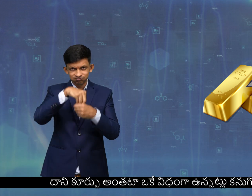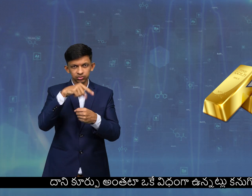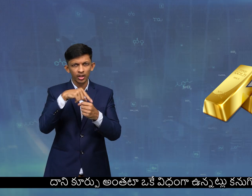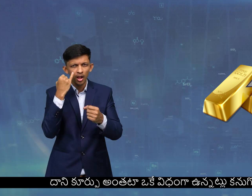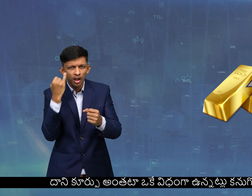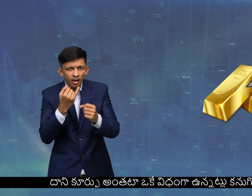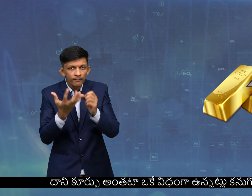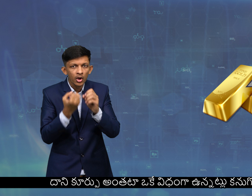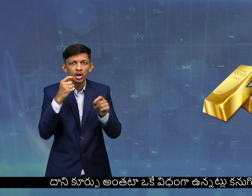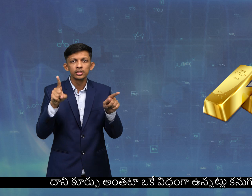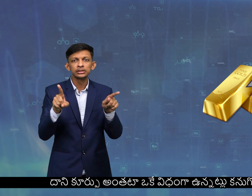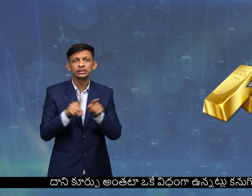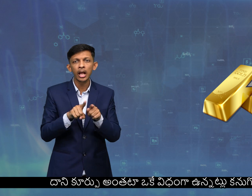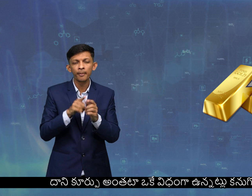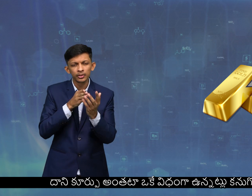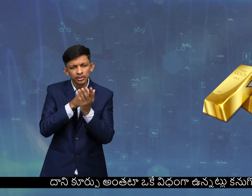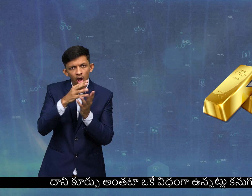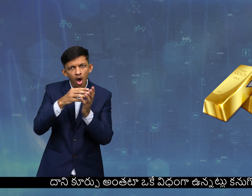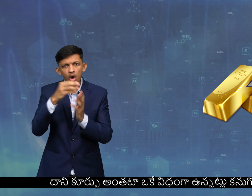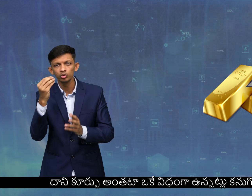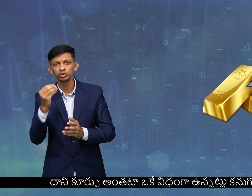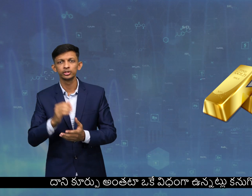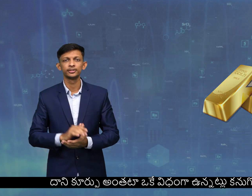విధంగా ఉన్నట్లు కనుగొనబడింది.